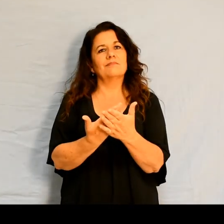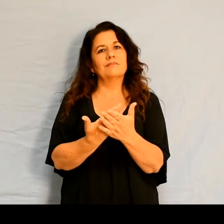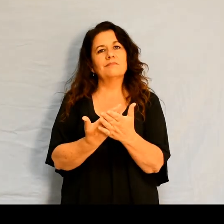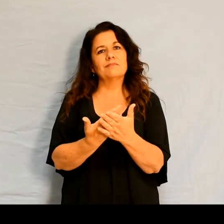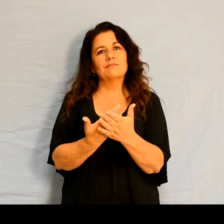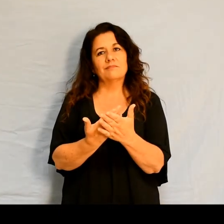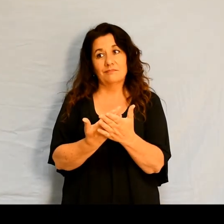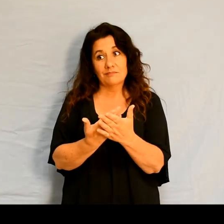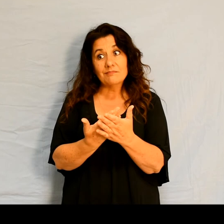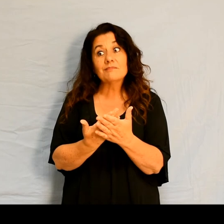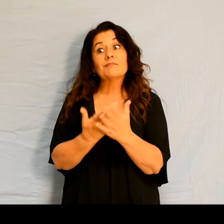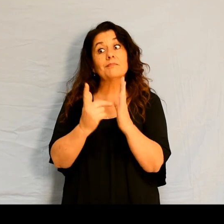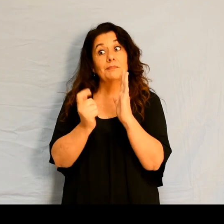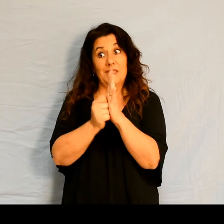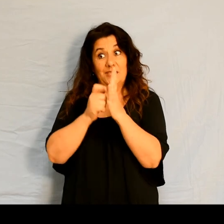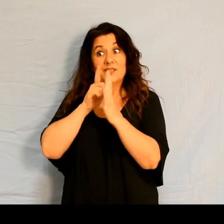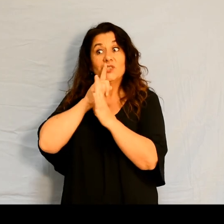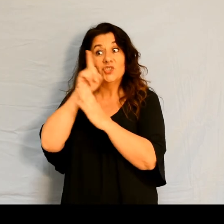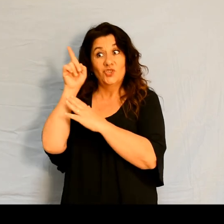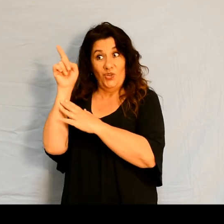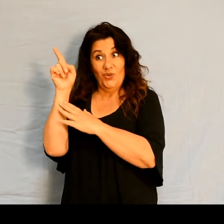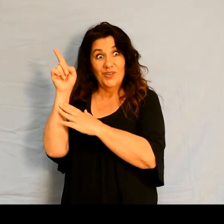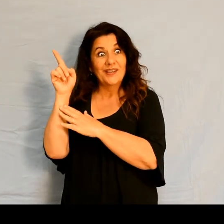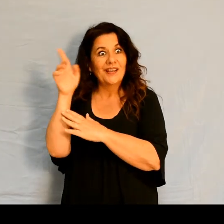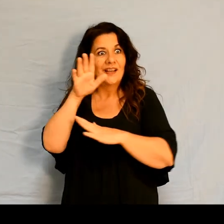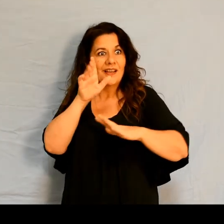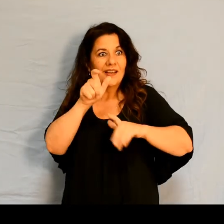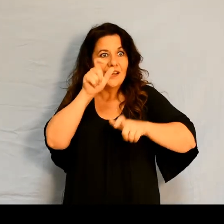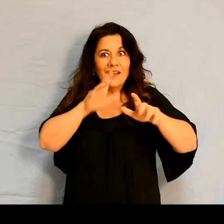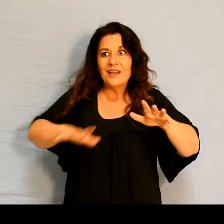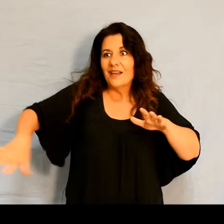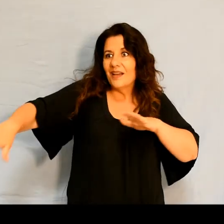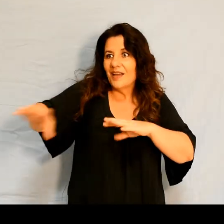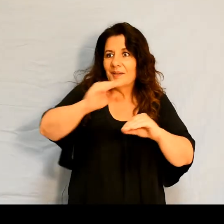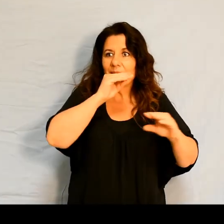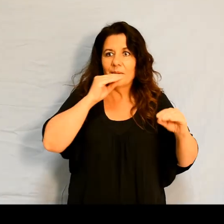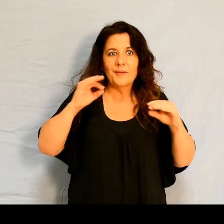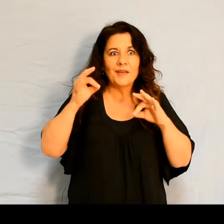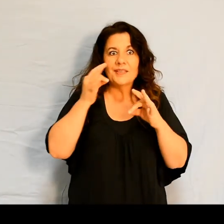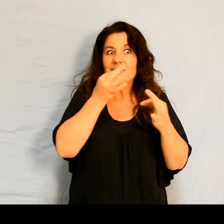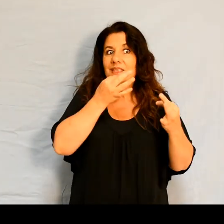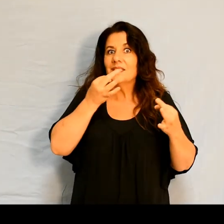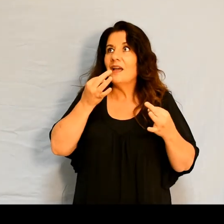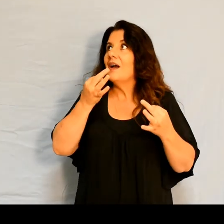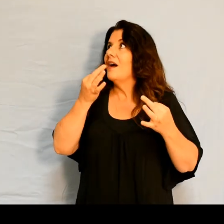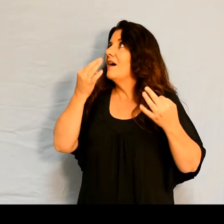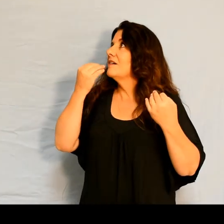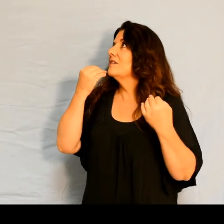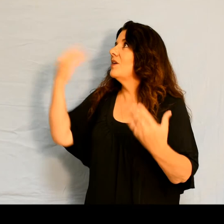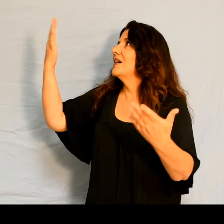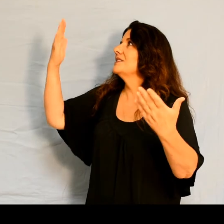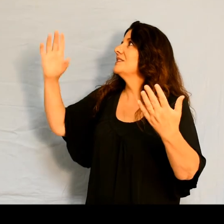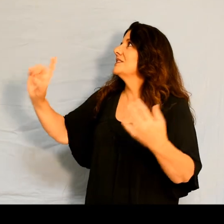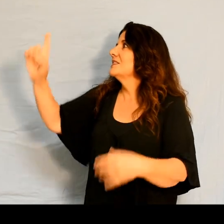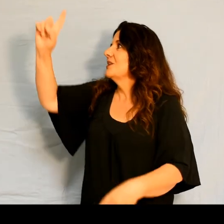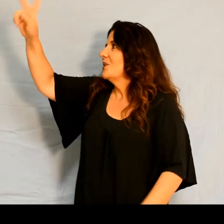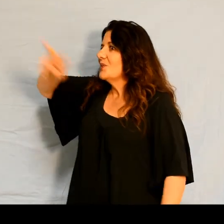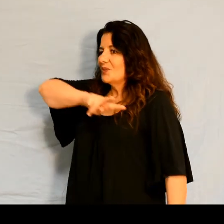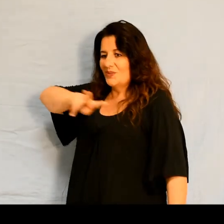Et ce jour-là, on dira, voici notre Dieu, en lui nous espérions, et il